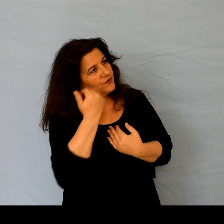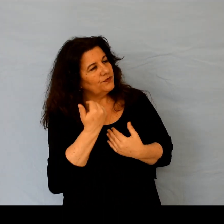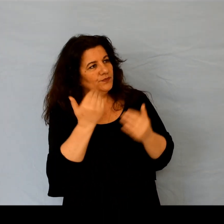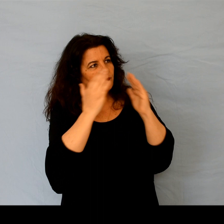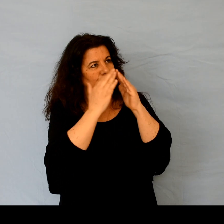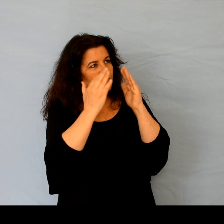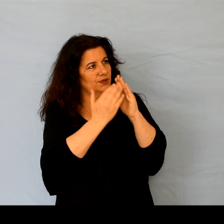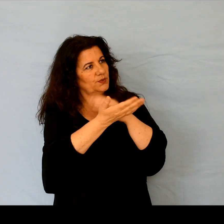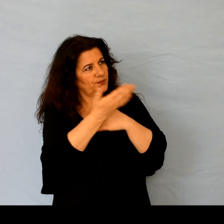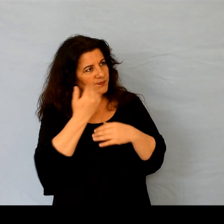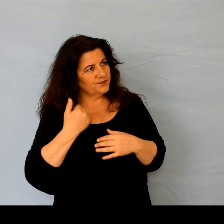Il y demeura 2 jours.